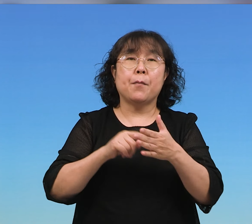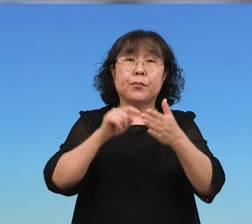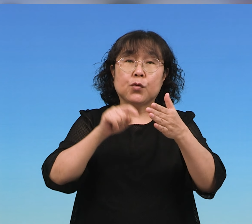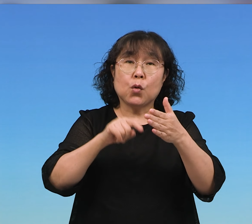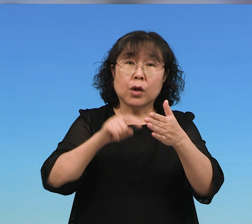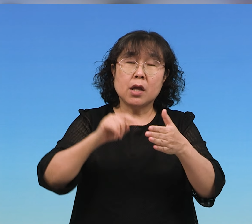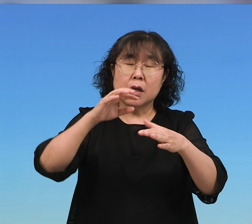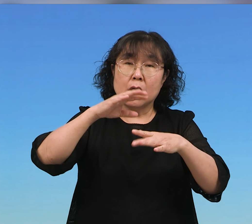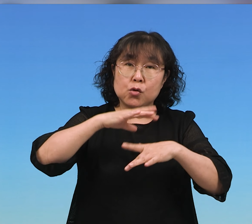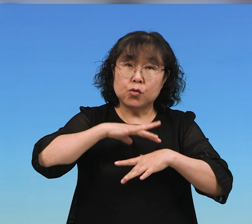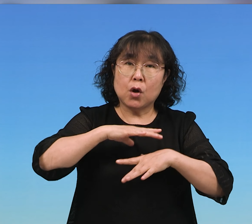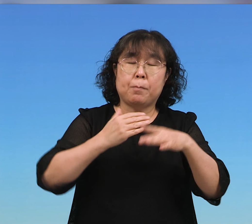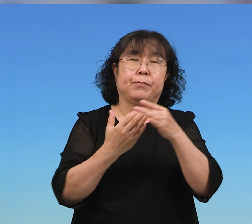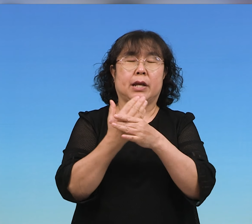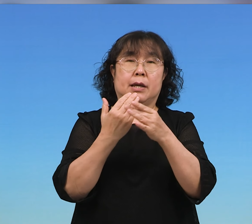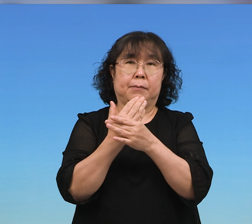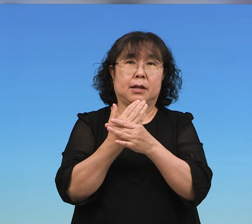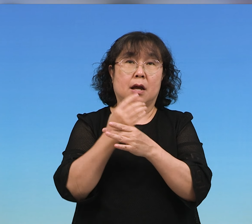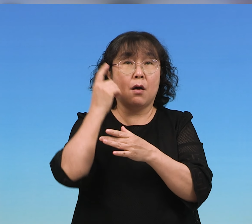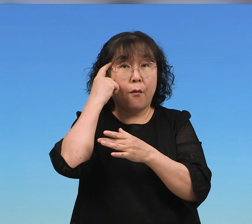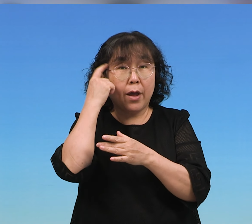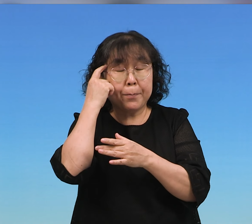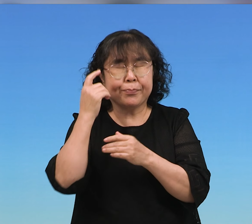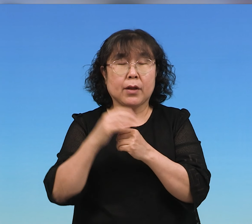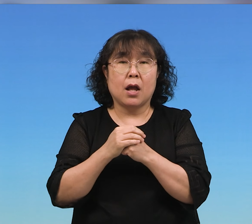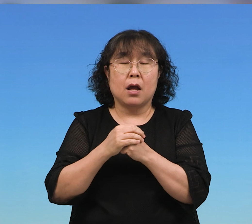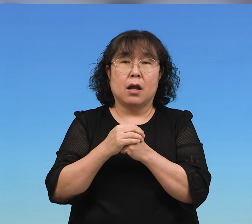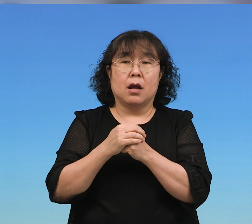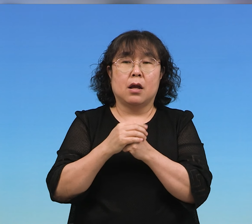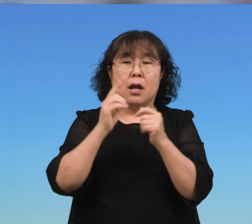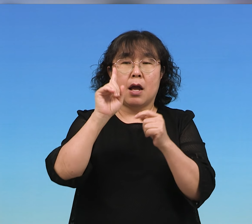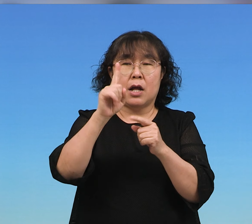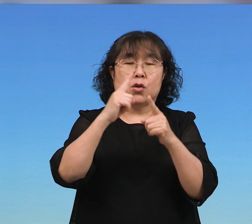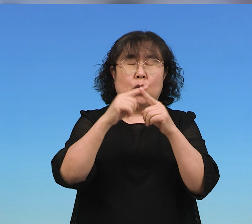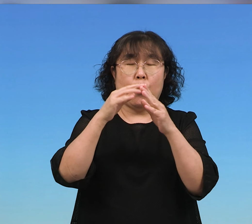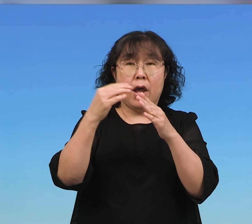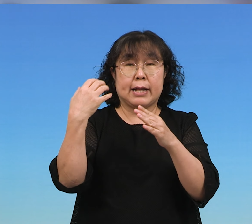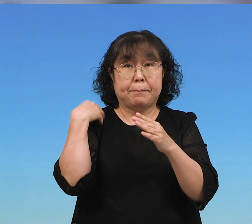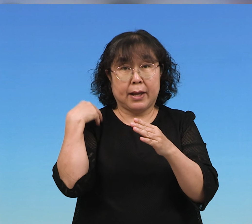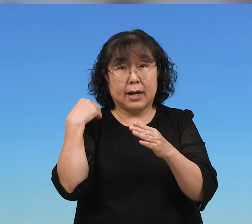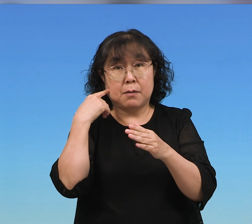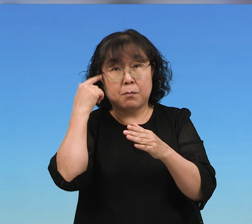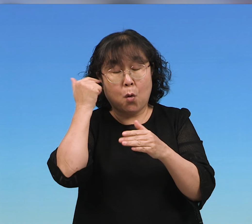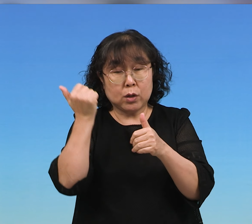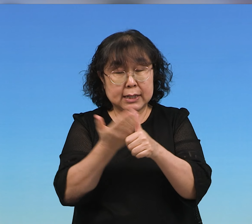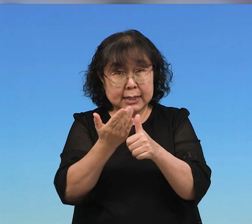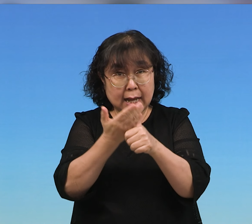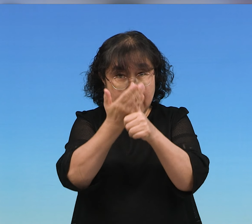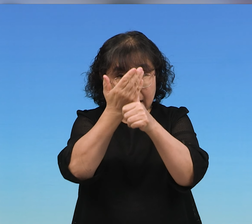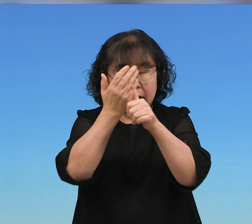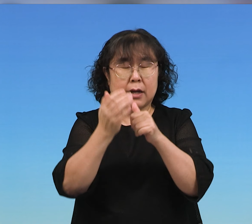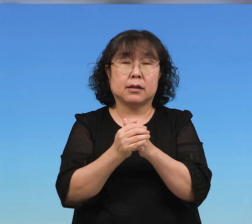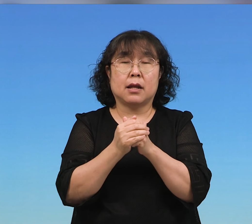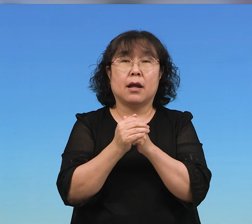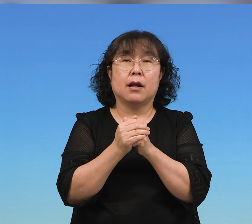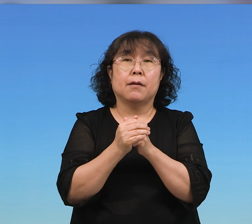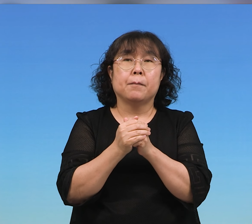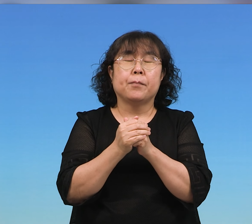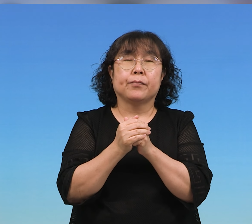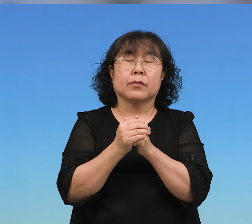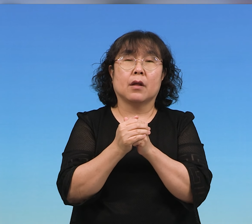그러면서 제가 마음에 두려움이 생겨요. 한 교회를 담임하는 목사 입장에서 정말 이런 그